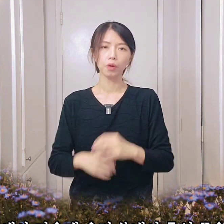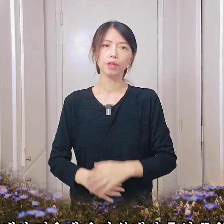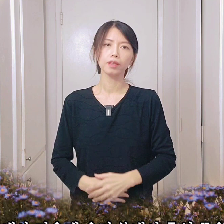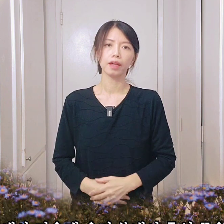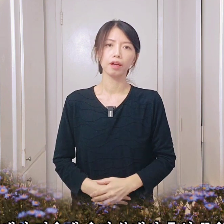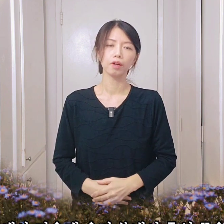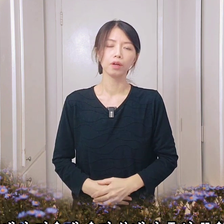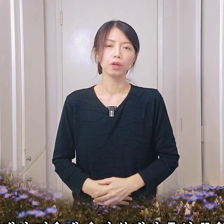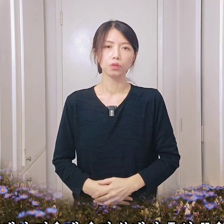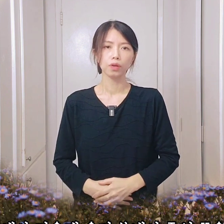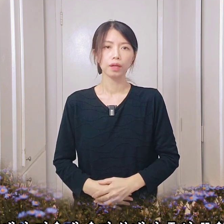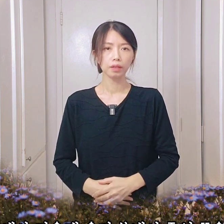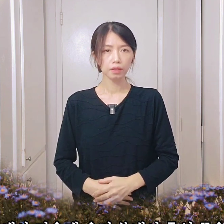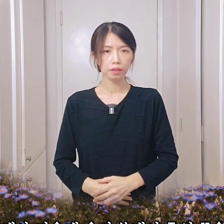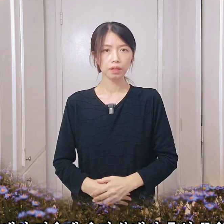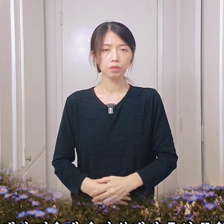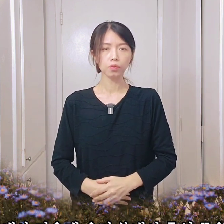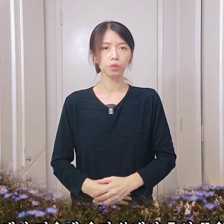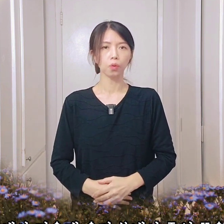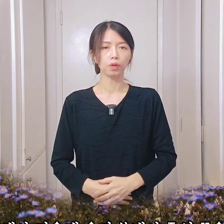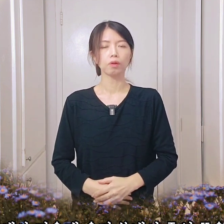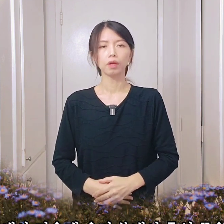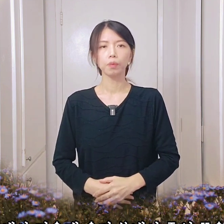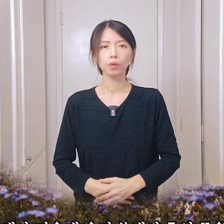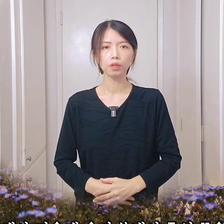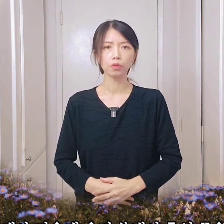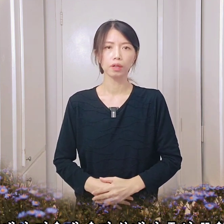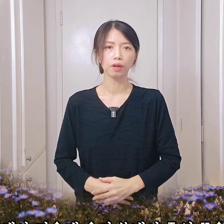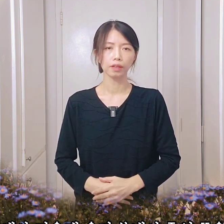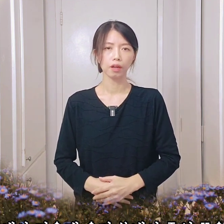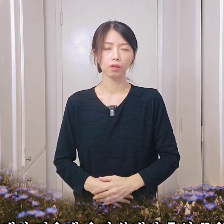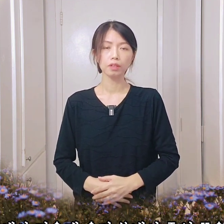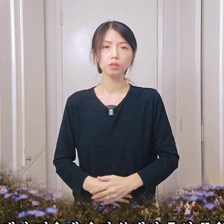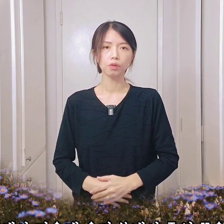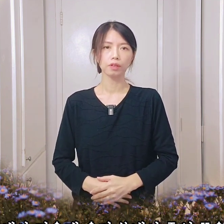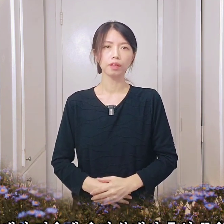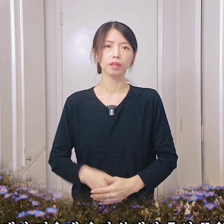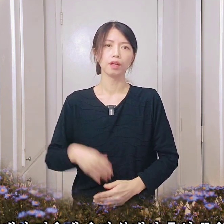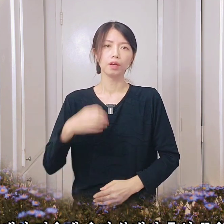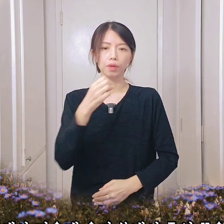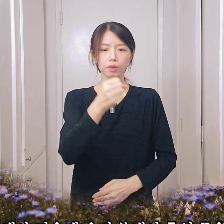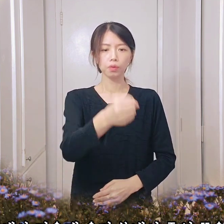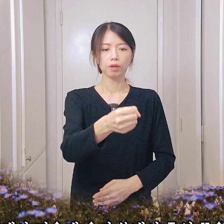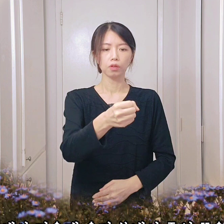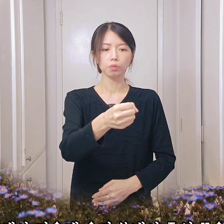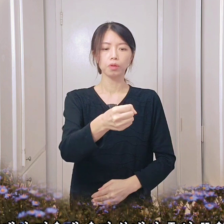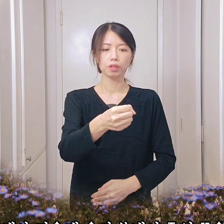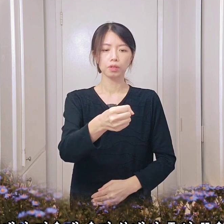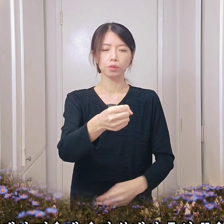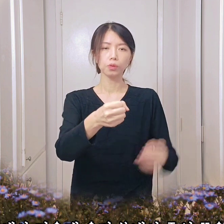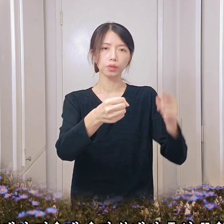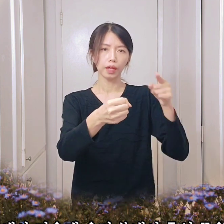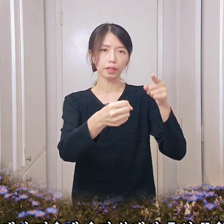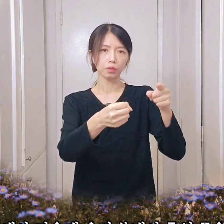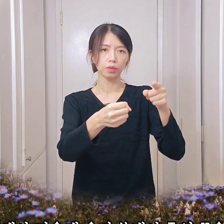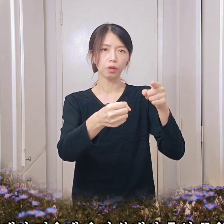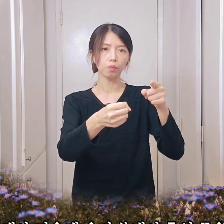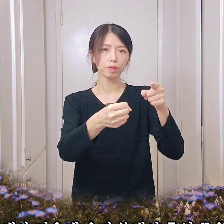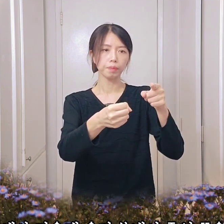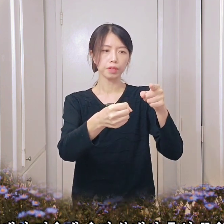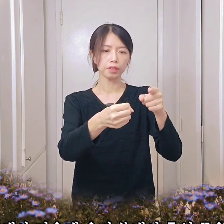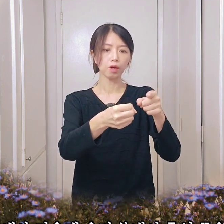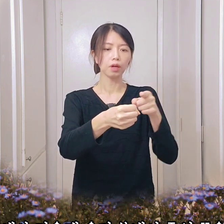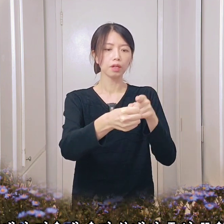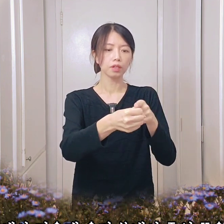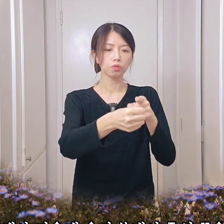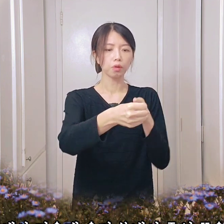그렇게 표현했는데요. 주의 뜻을 순종 이렇게 표현하셔도 될 것 같아요. 뜻수어는 왼손이 이렇게 주먹 쥐시고 다른 손은